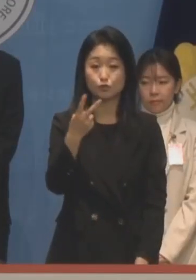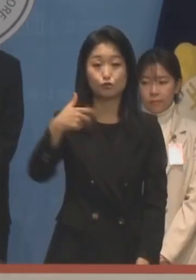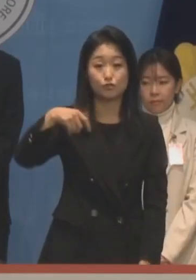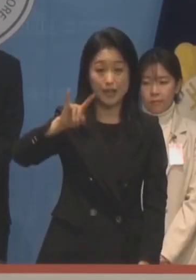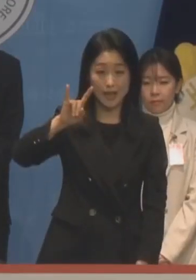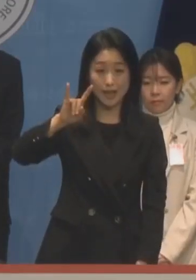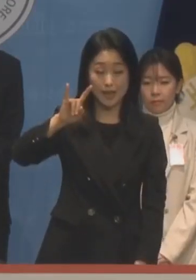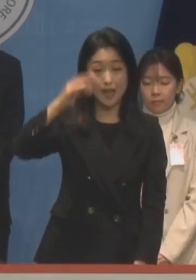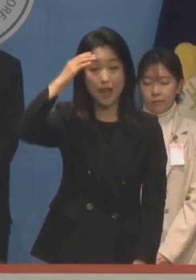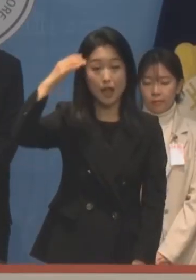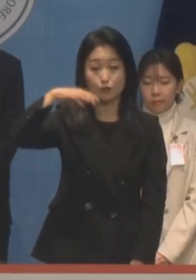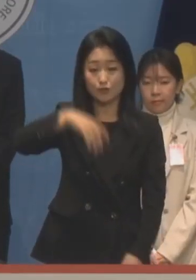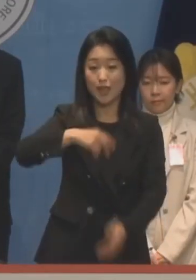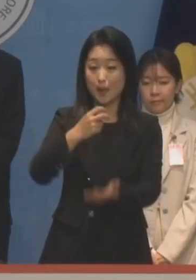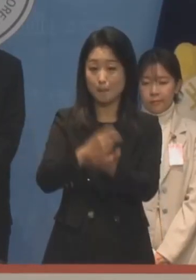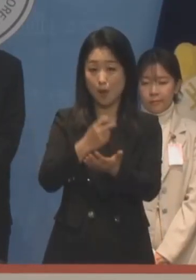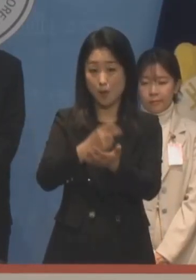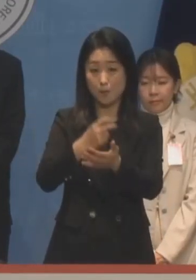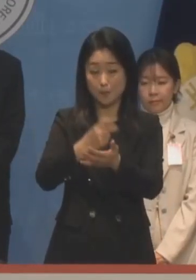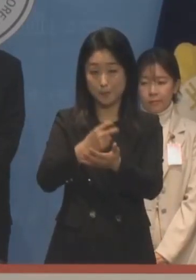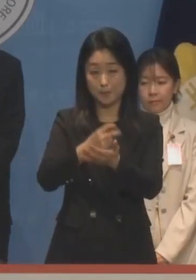5,422개의 대한민국 법령을